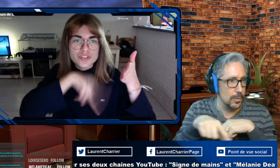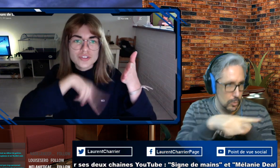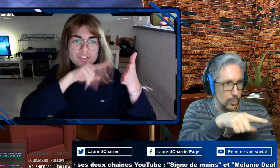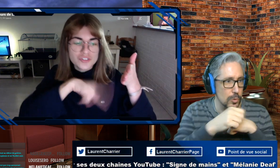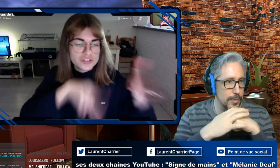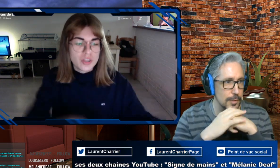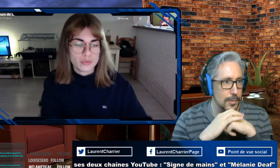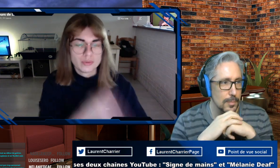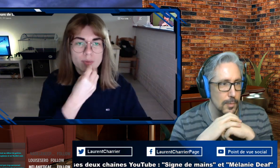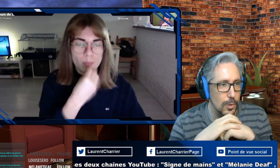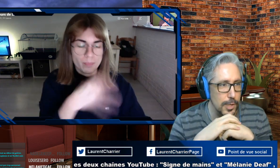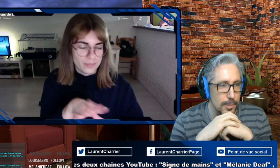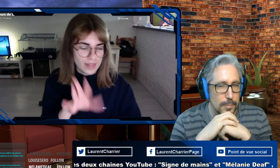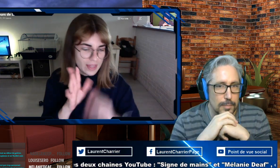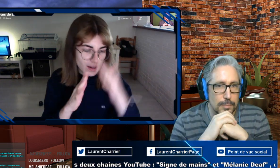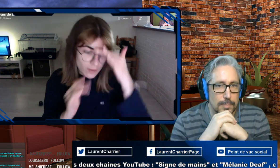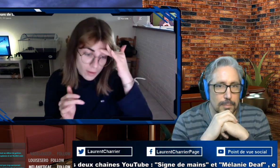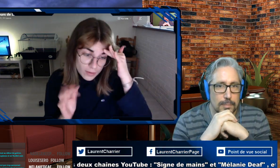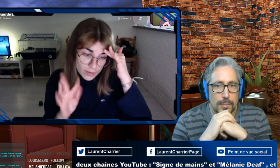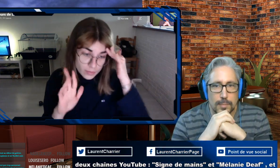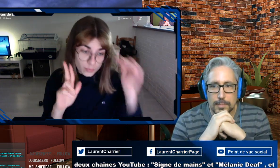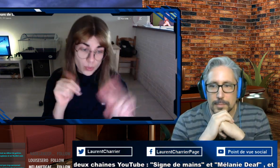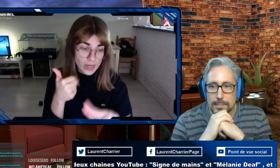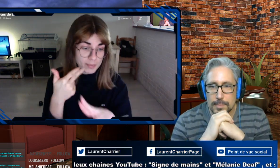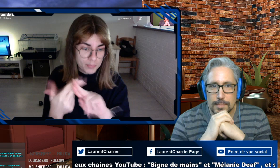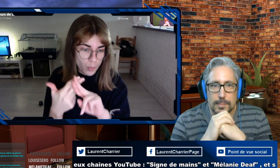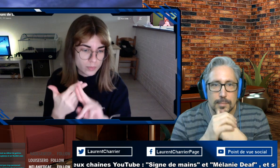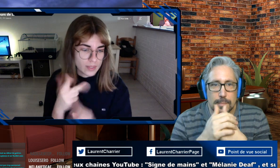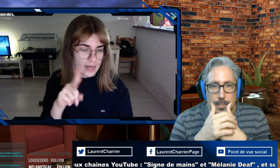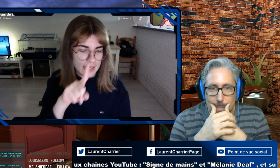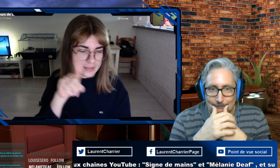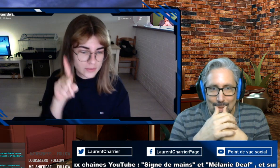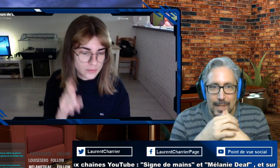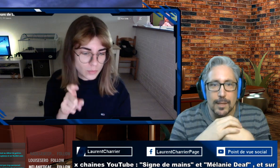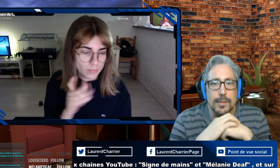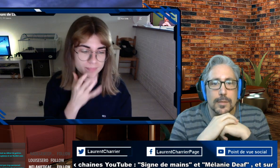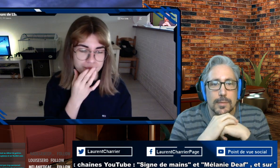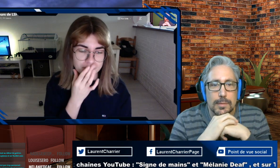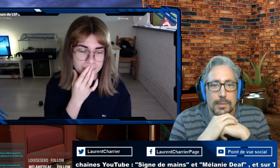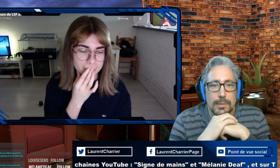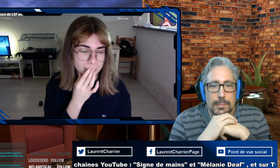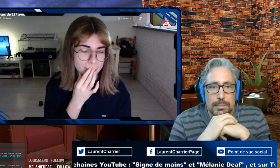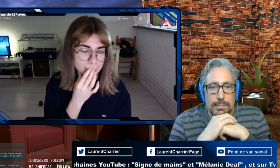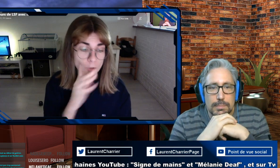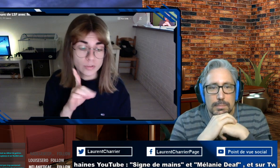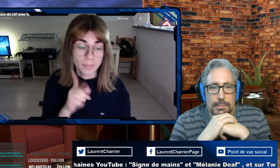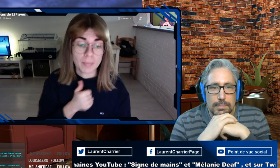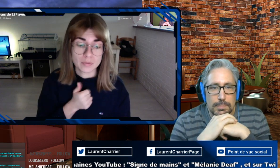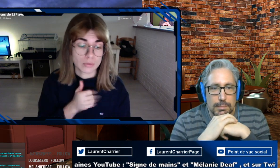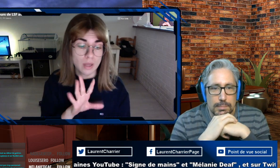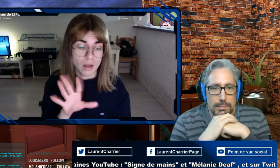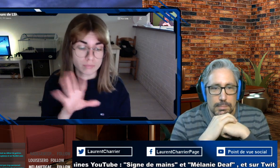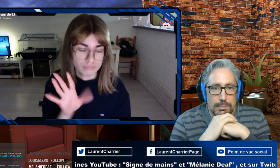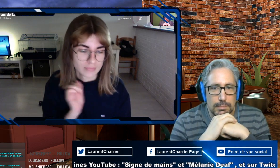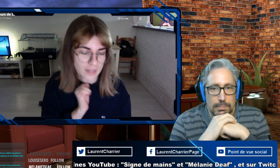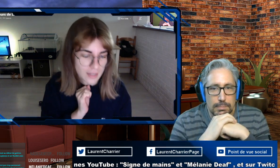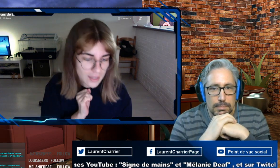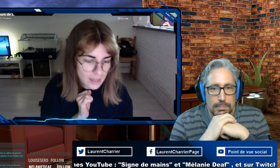bon? J'ai lu, c'est bon. Ok. Alors, pour répondre à la question, t'es pas